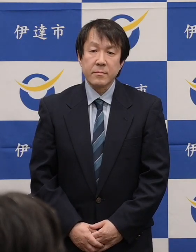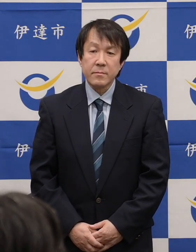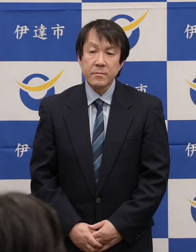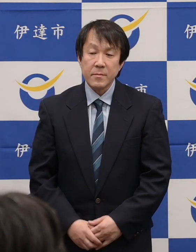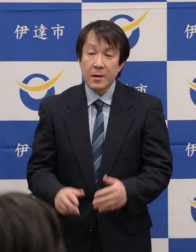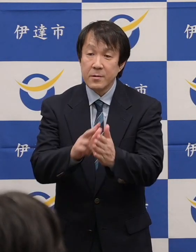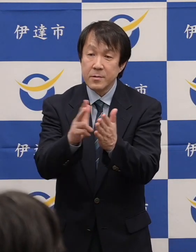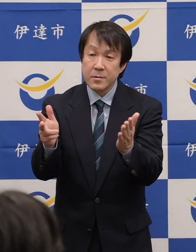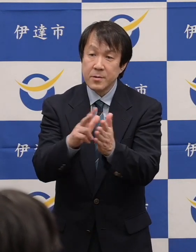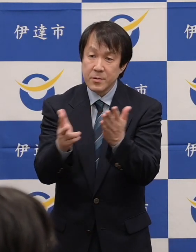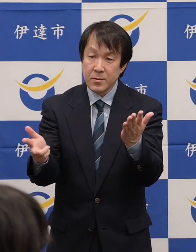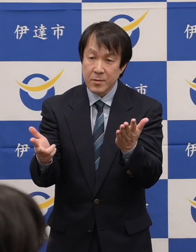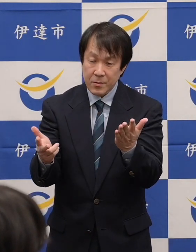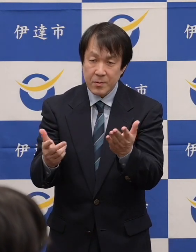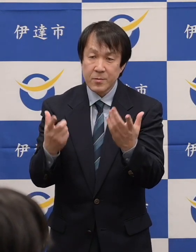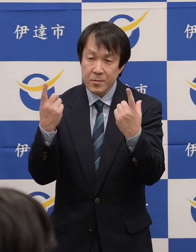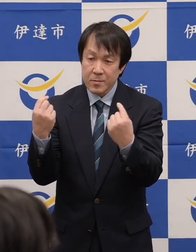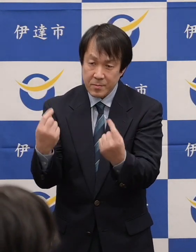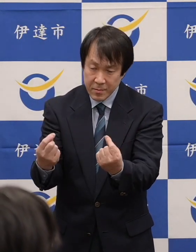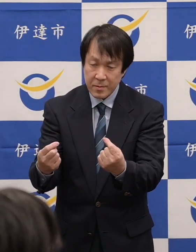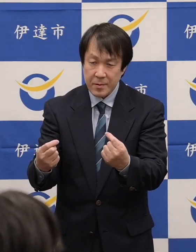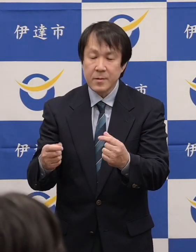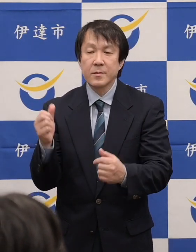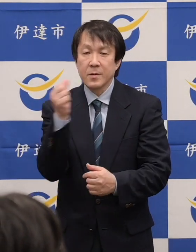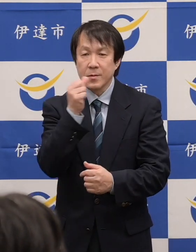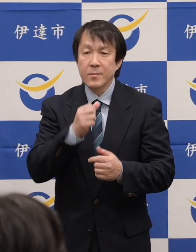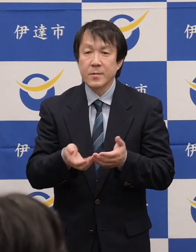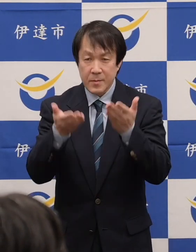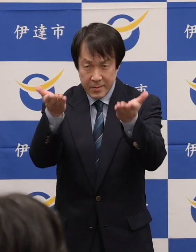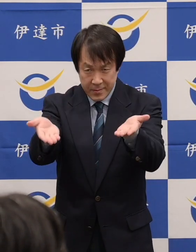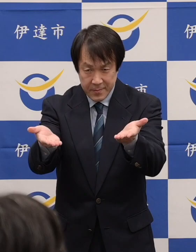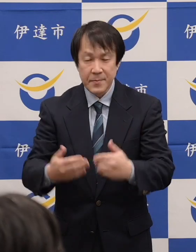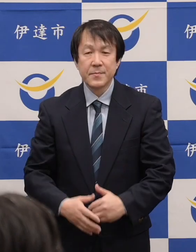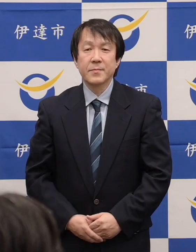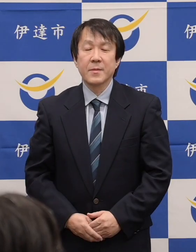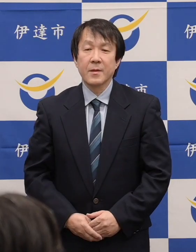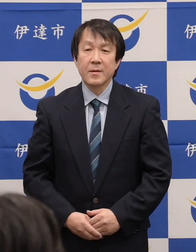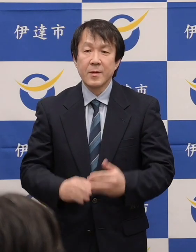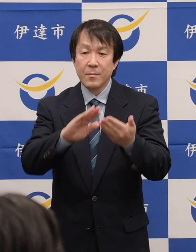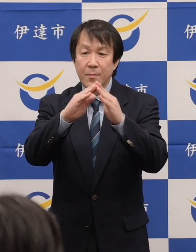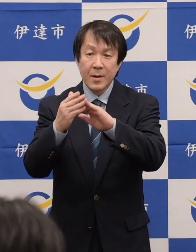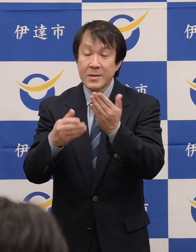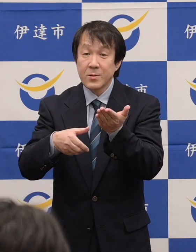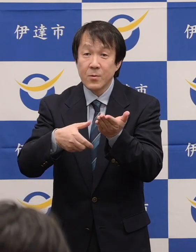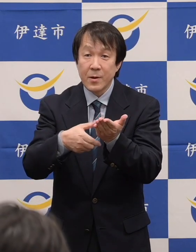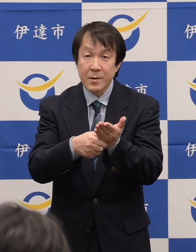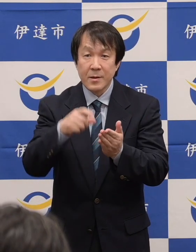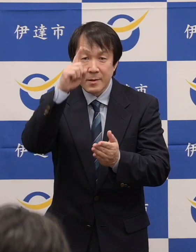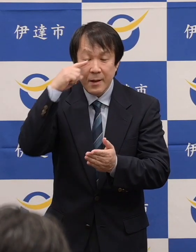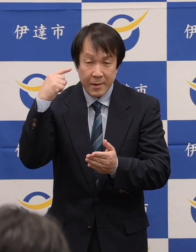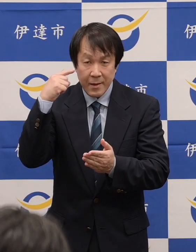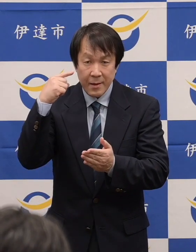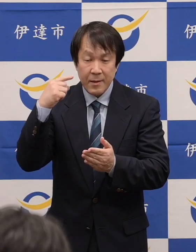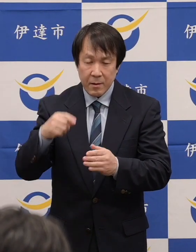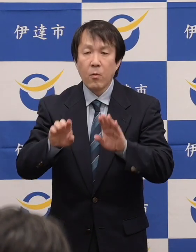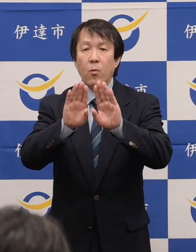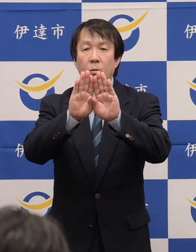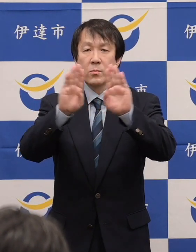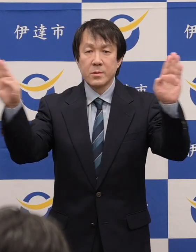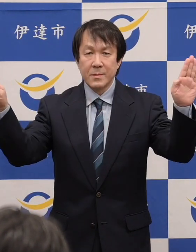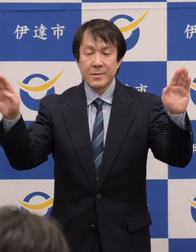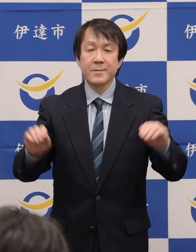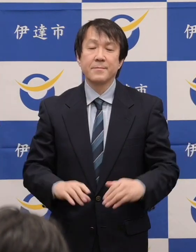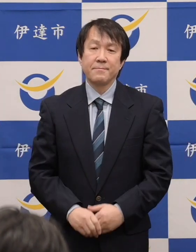資料に基づいてご説明をさせていただきます。まず町の駅伊達がオープンをいた